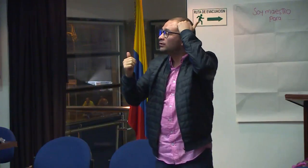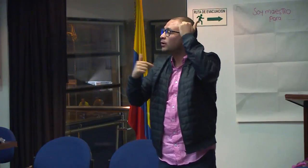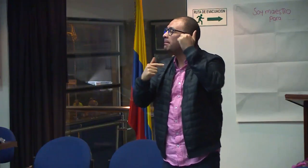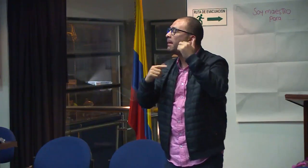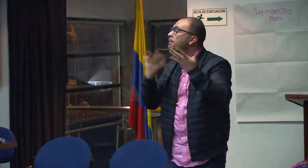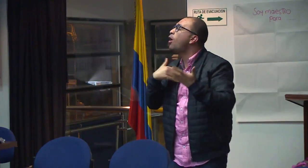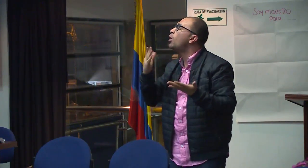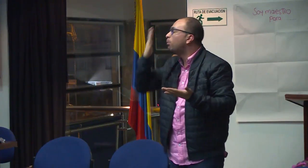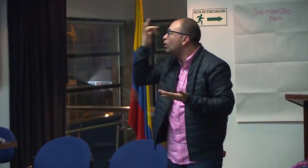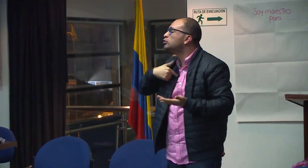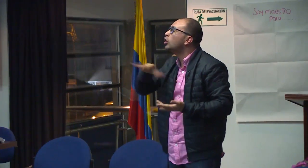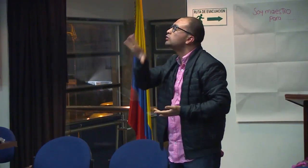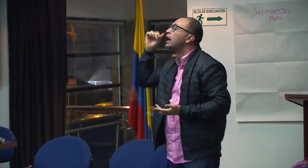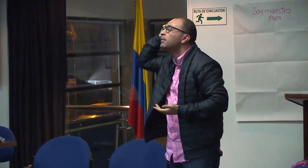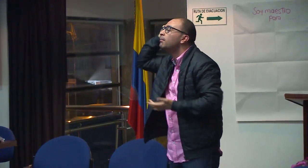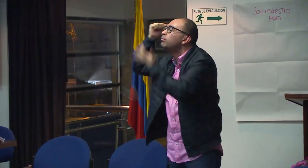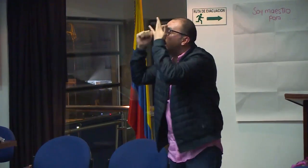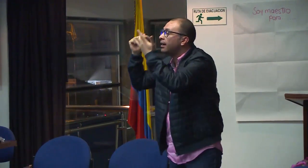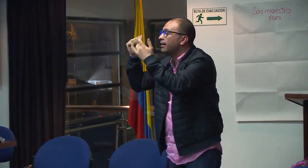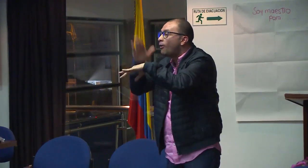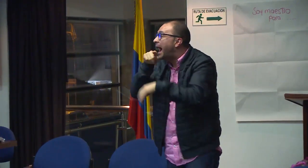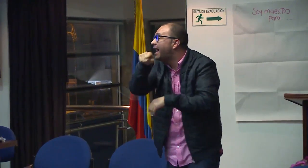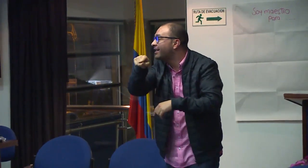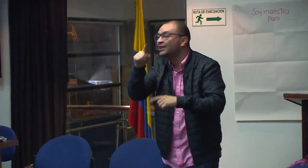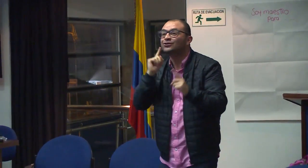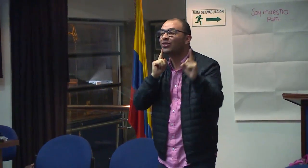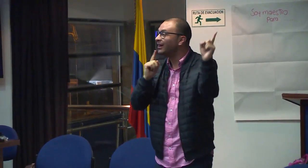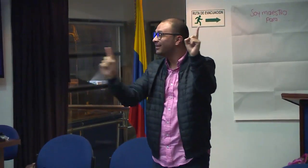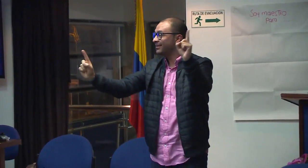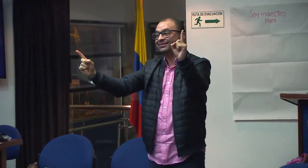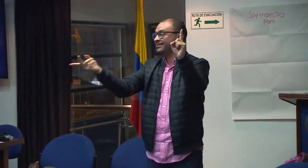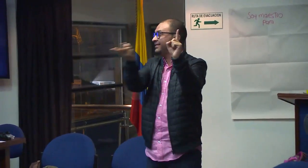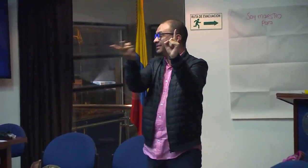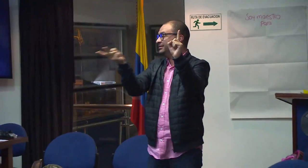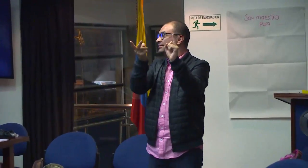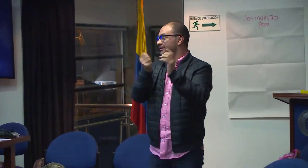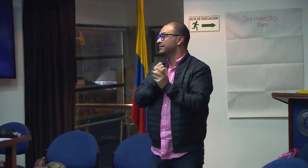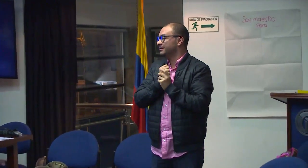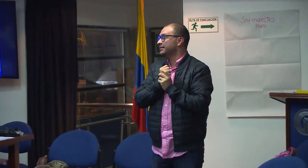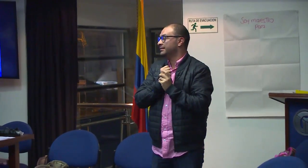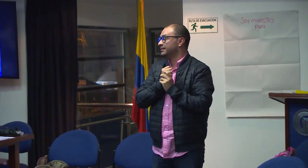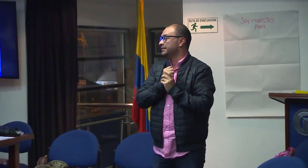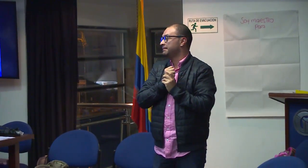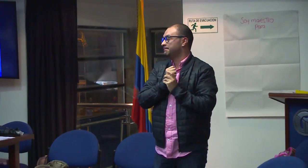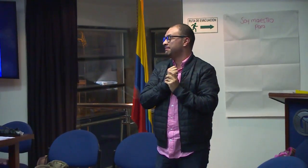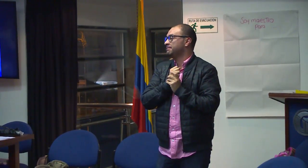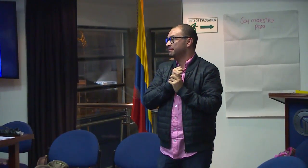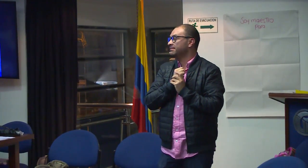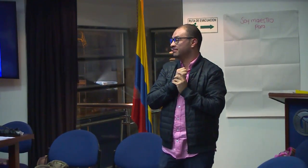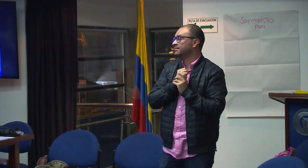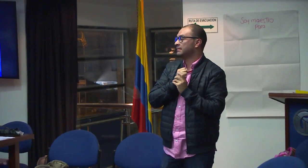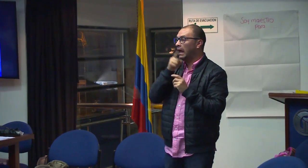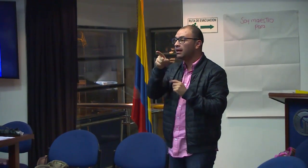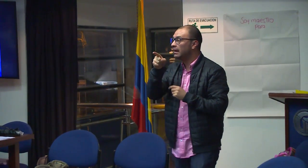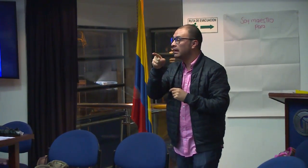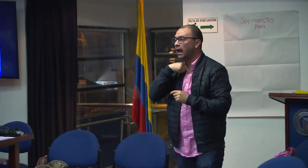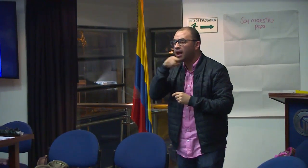colegios, a partir de esa experiencia yo pues decidí ser